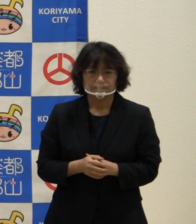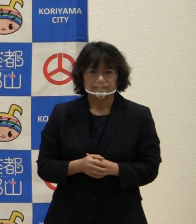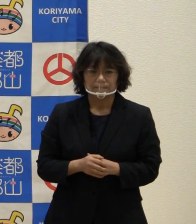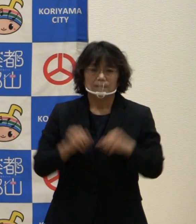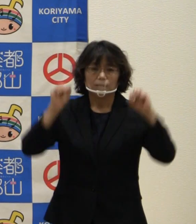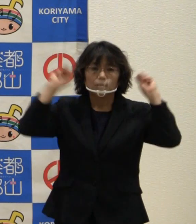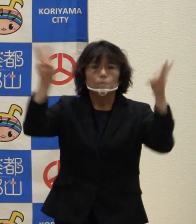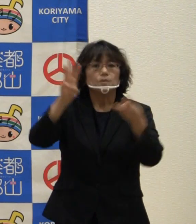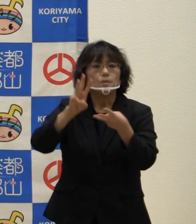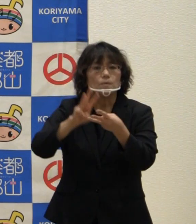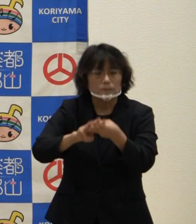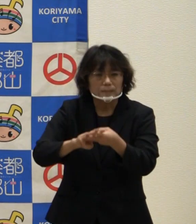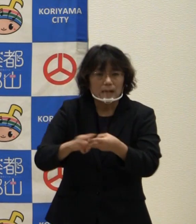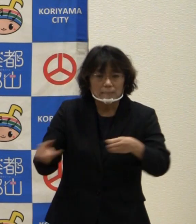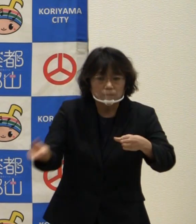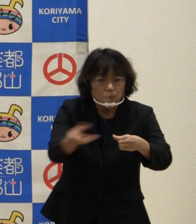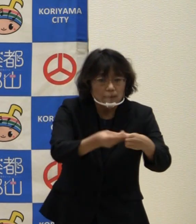地の